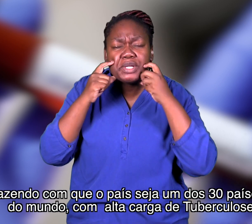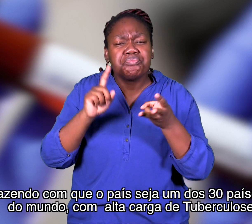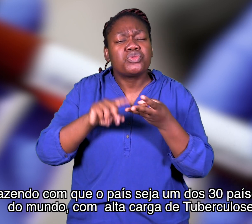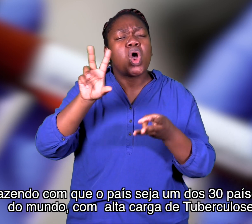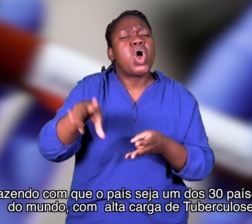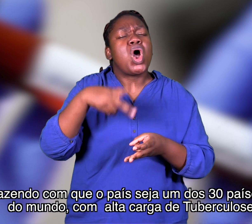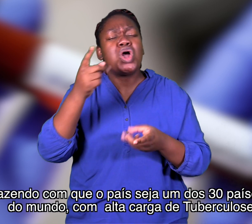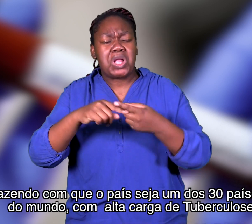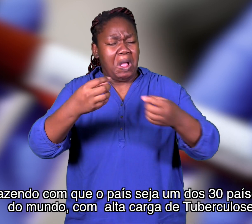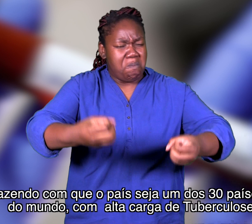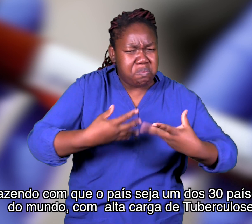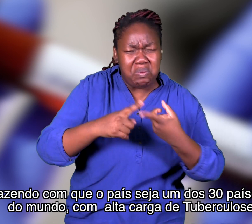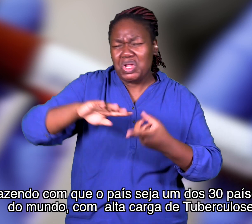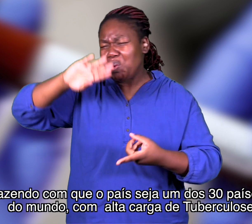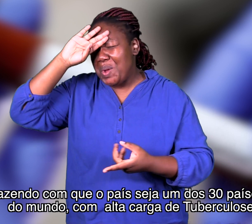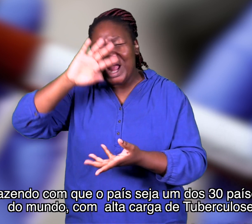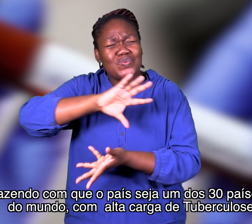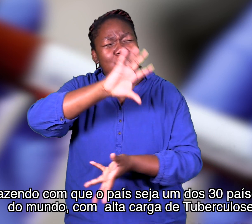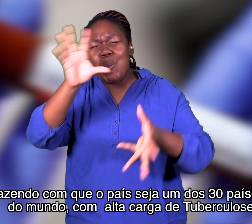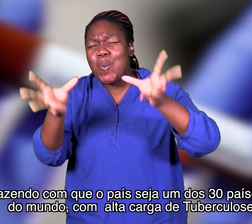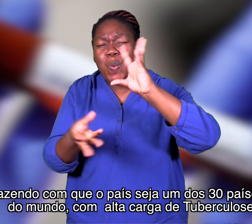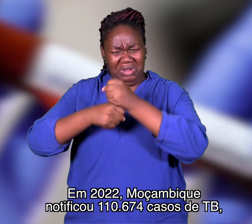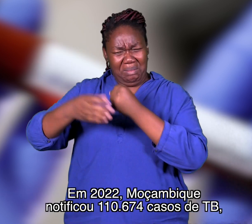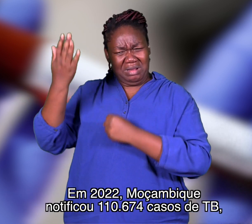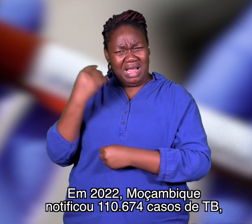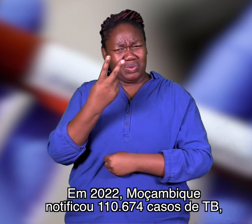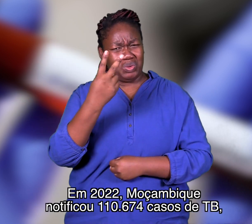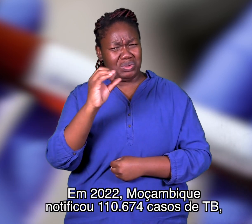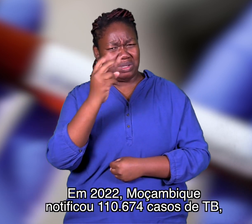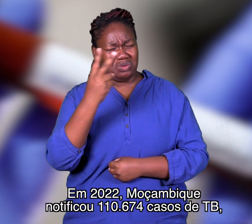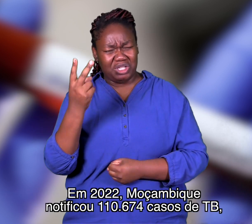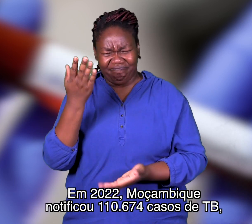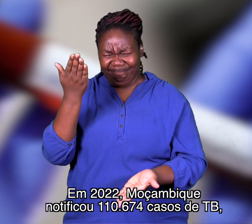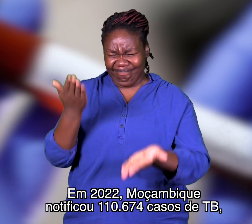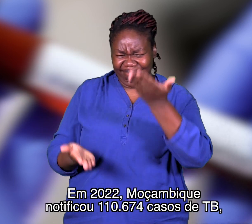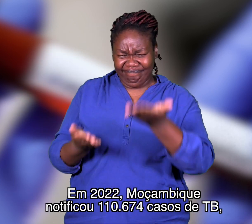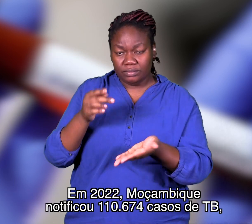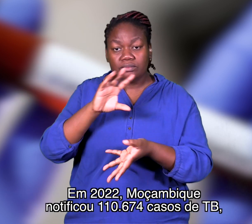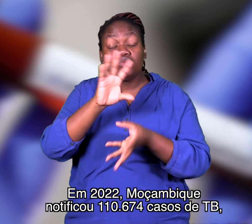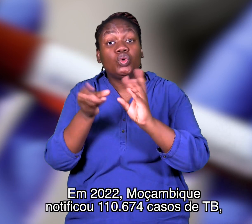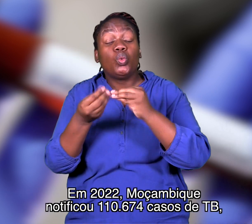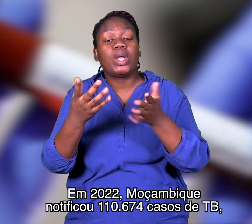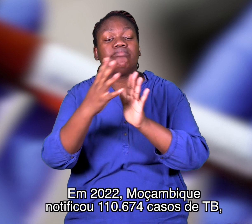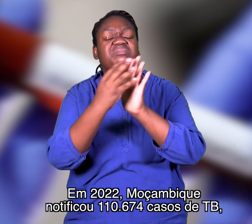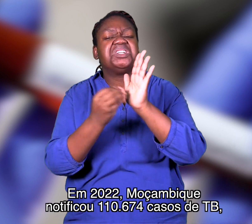com alta carga de tuberculose. Em 2022, Moçambique notificou 110 mil